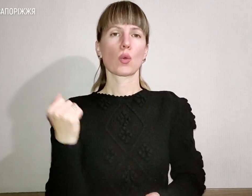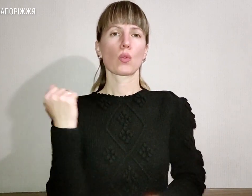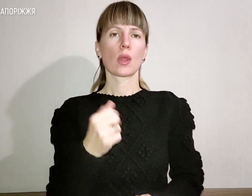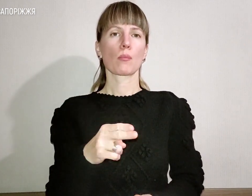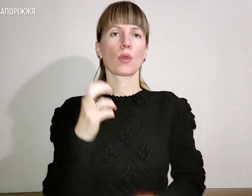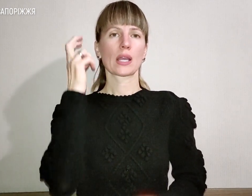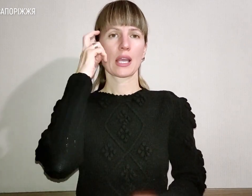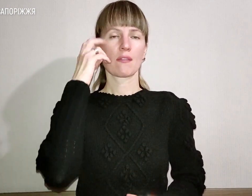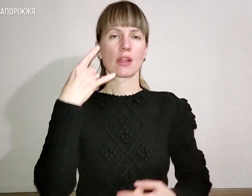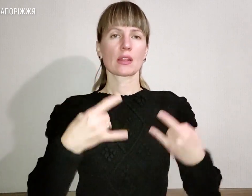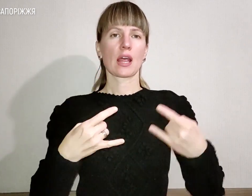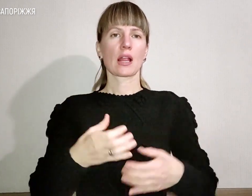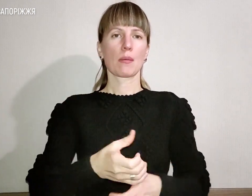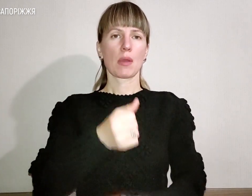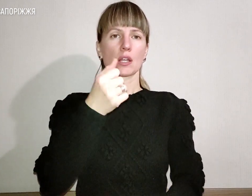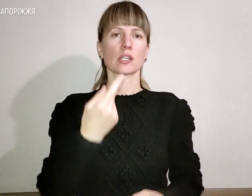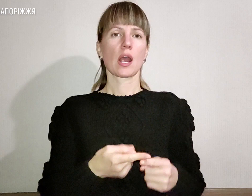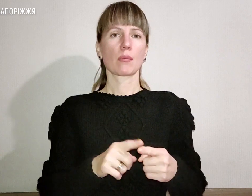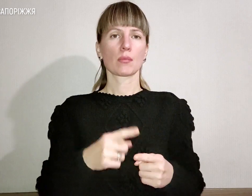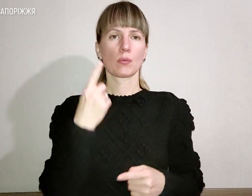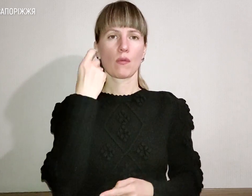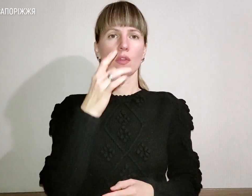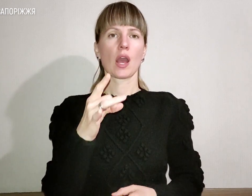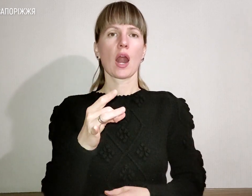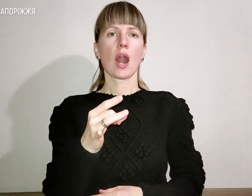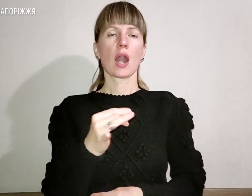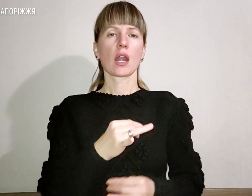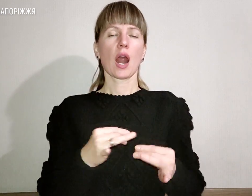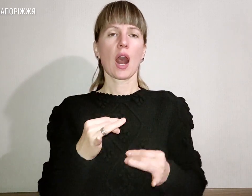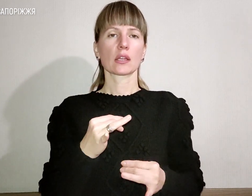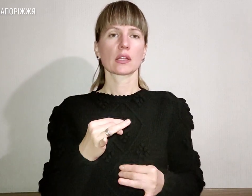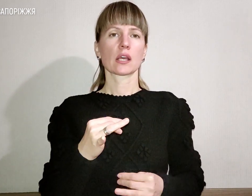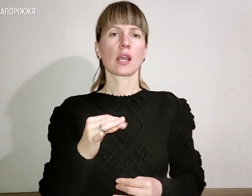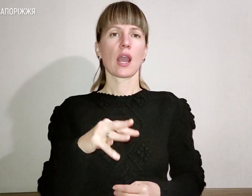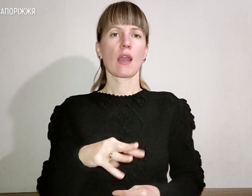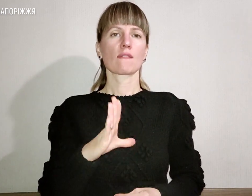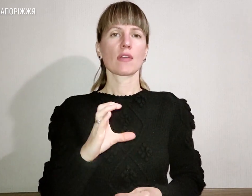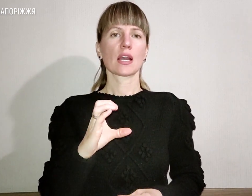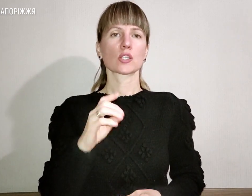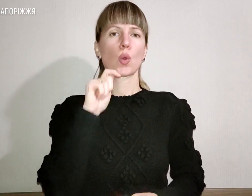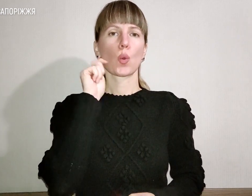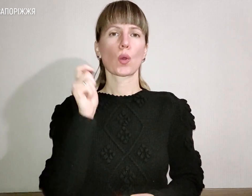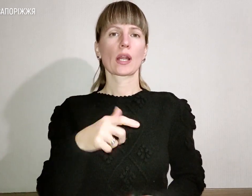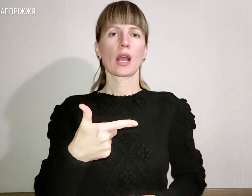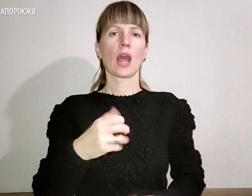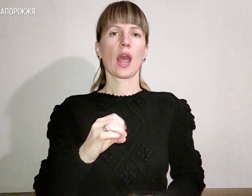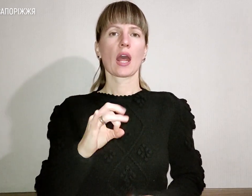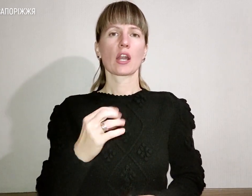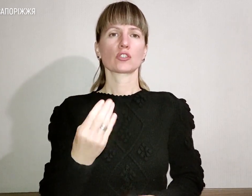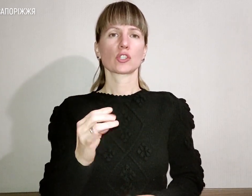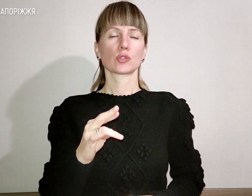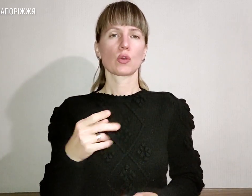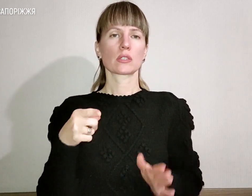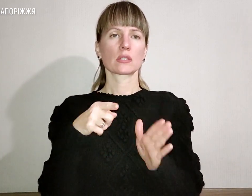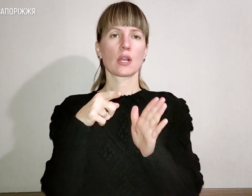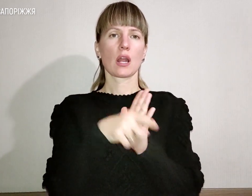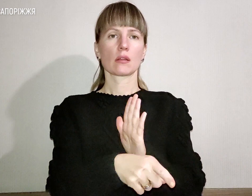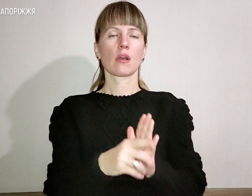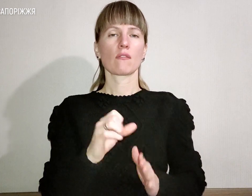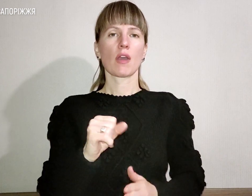київській телемережі. Про це повідомив радник голови МВС України Антон Геращенко. Серед влучив апаратно,